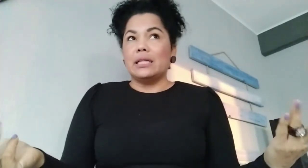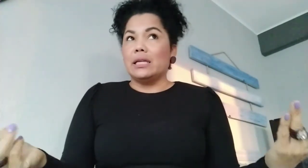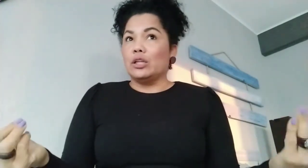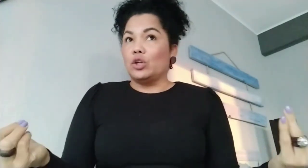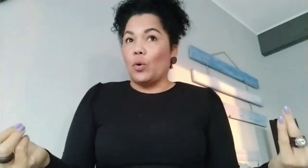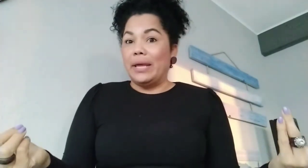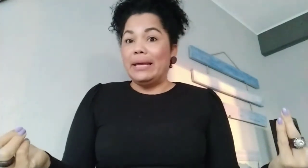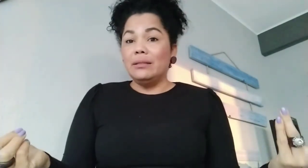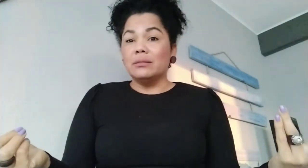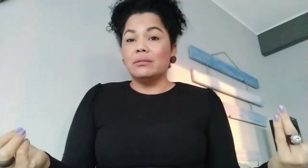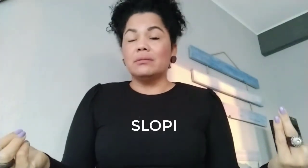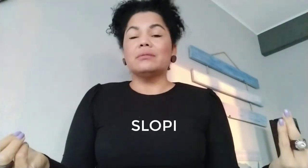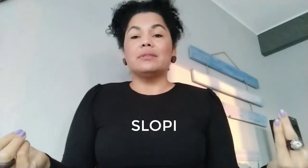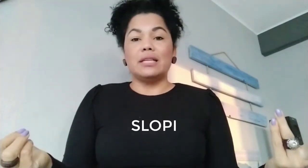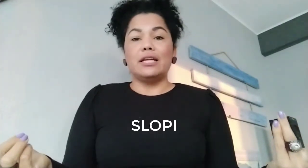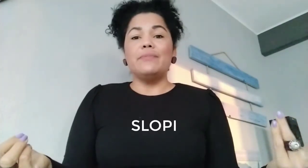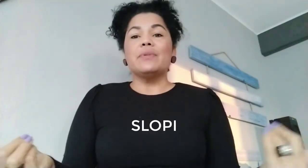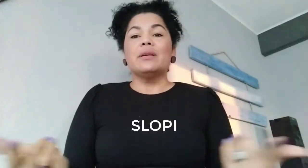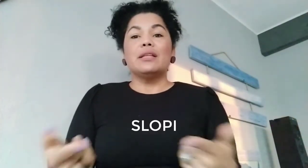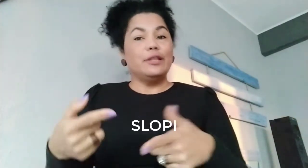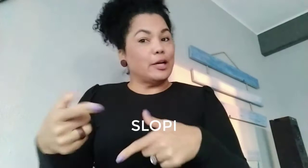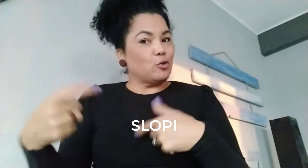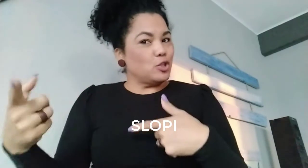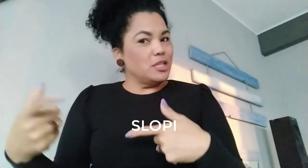del cojín, ¿sí? De cocinchi.